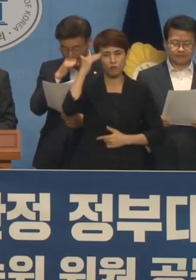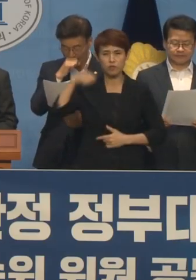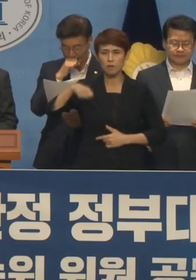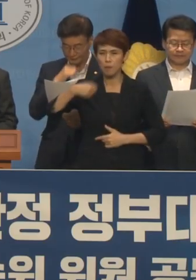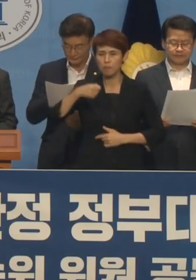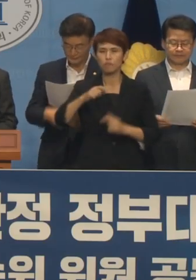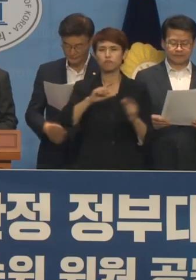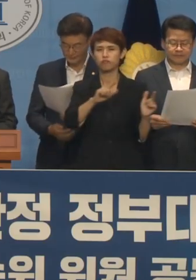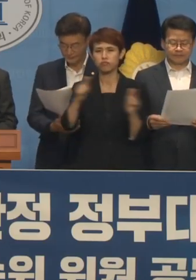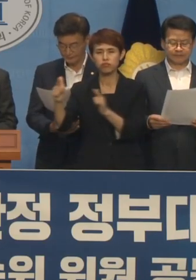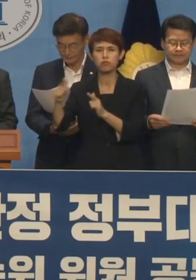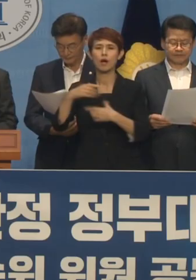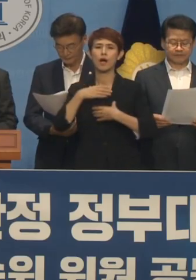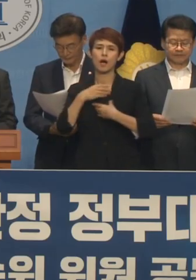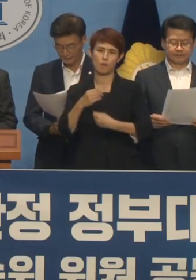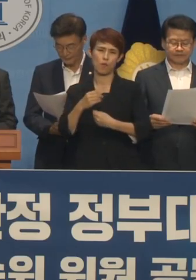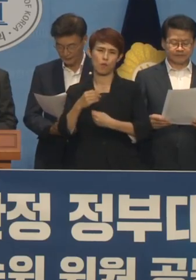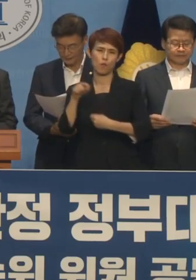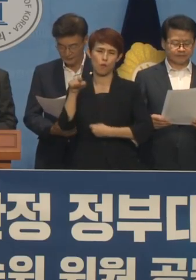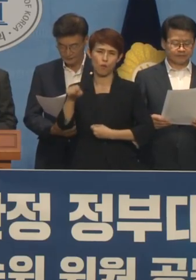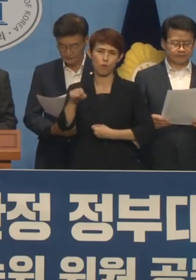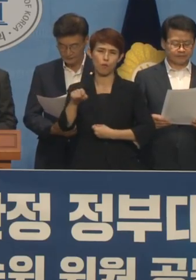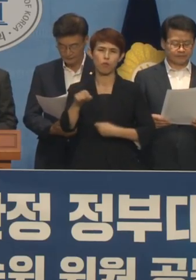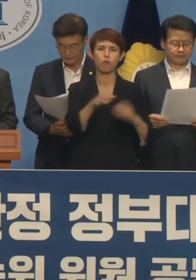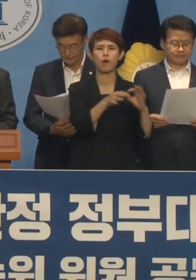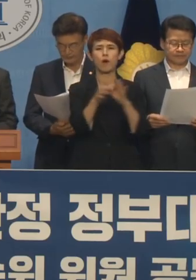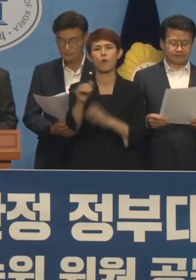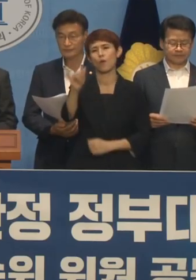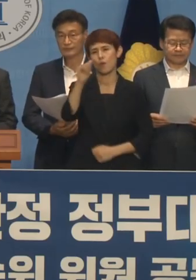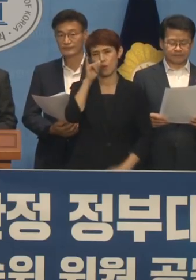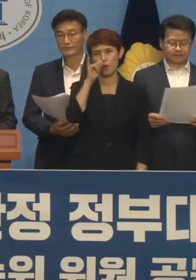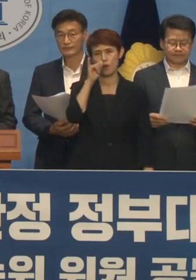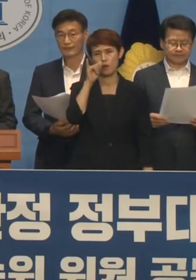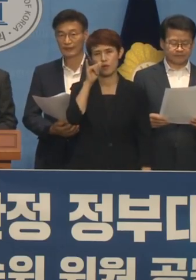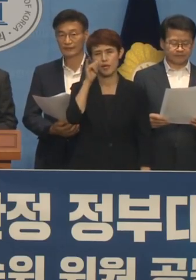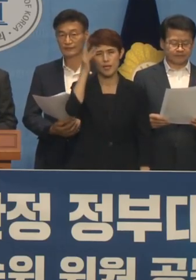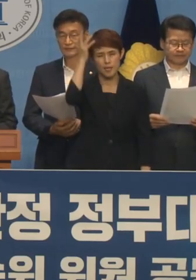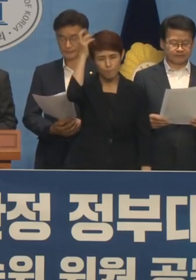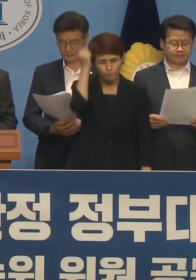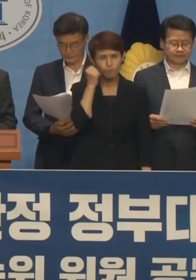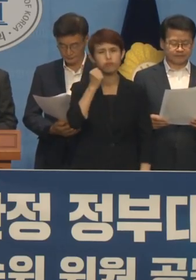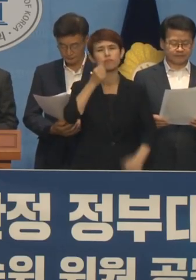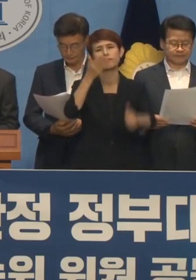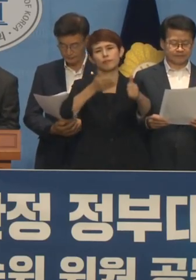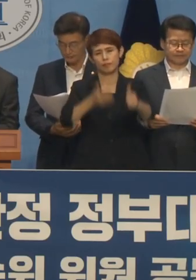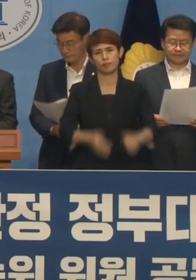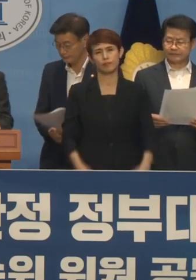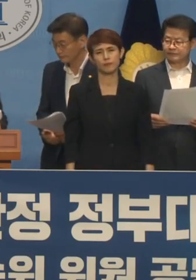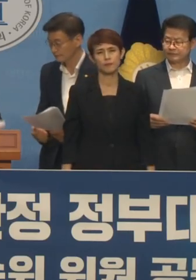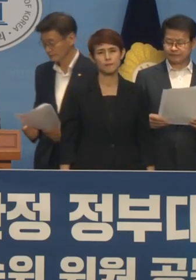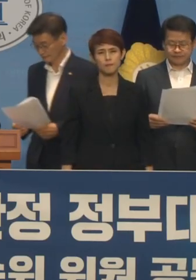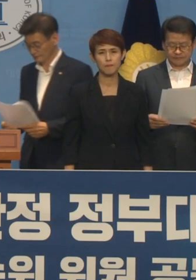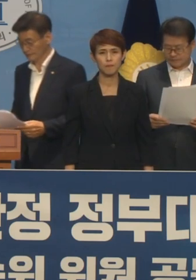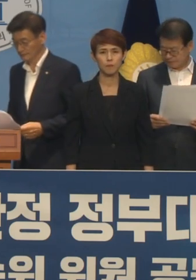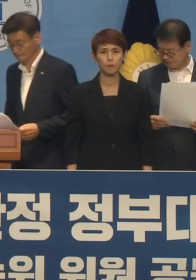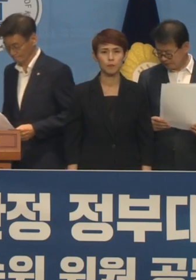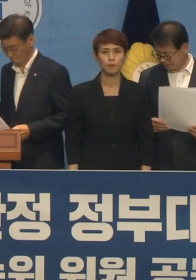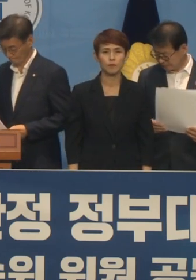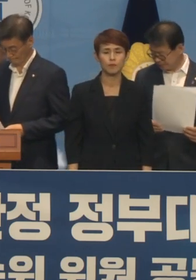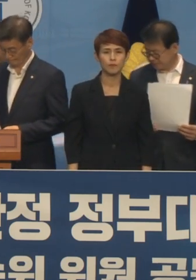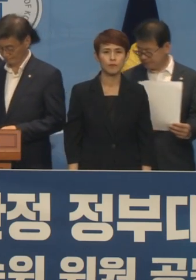식량 안보와도 직결된다는 것을 명심하길 바란다.